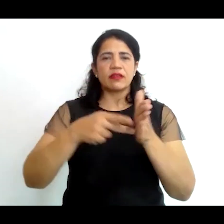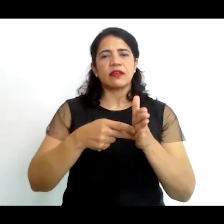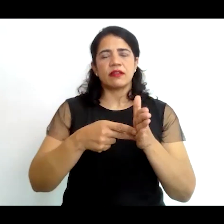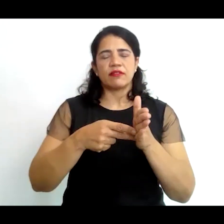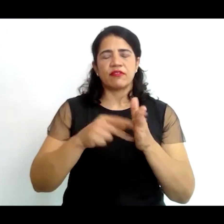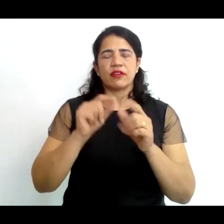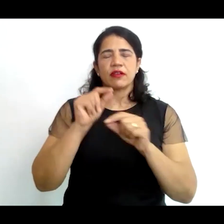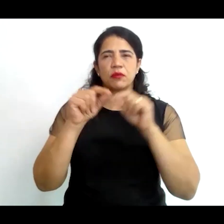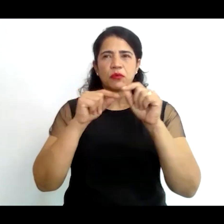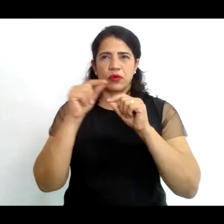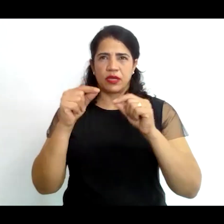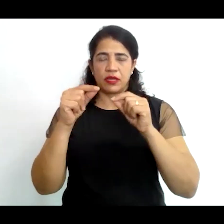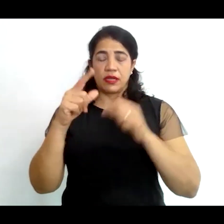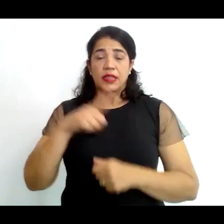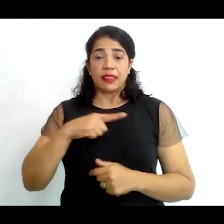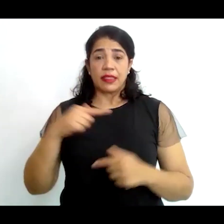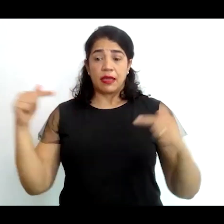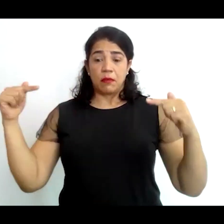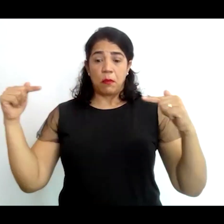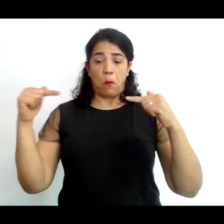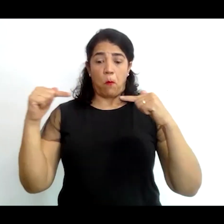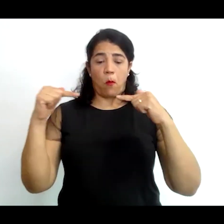É ou não é, André?